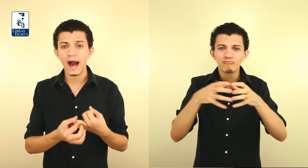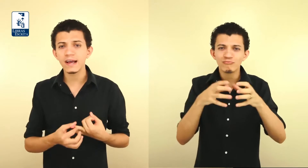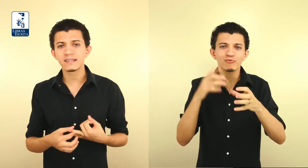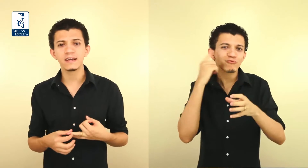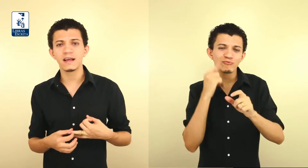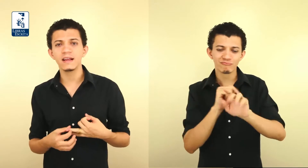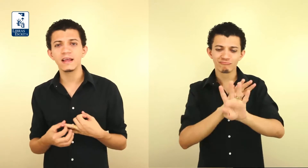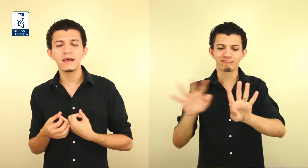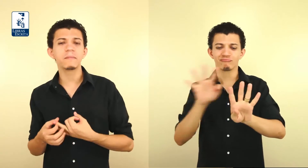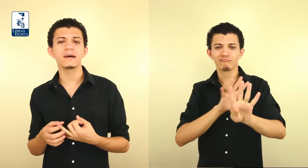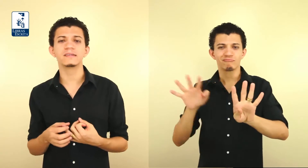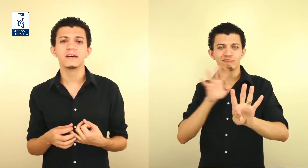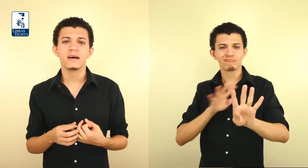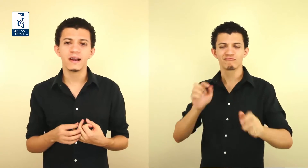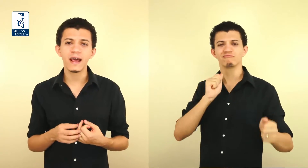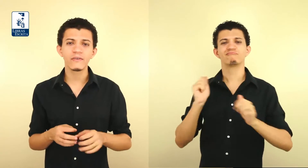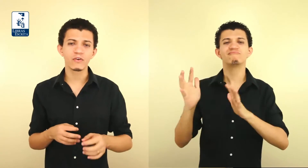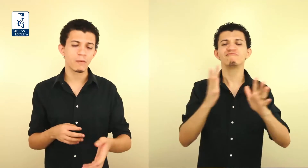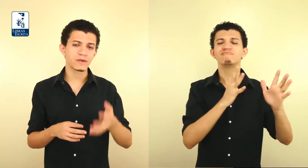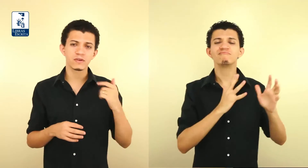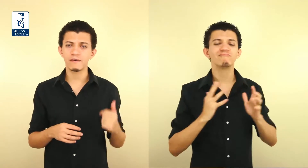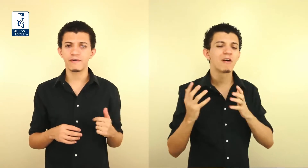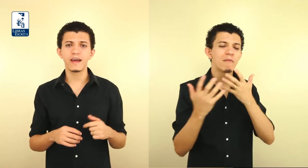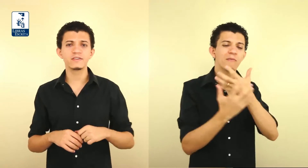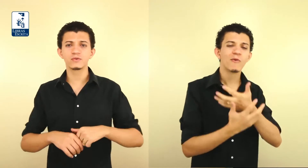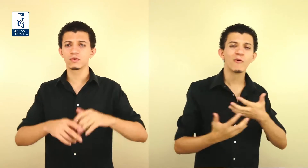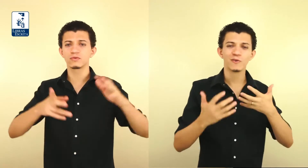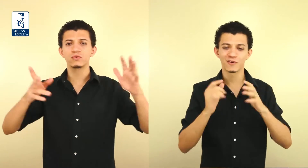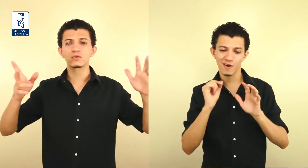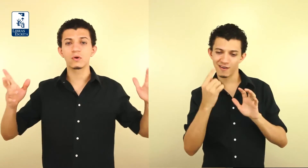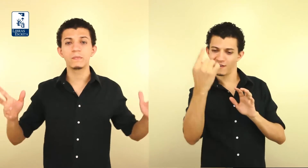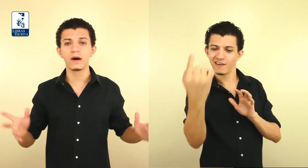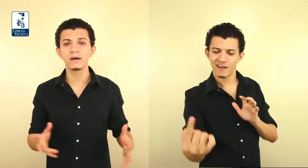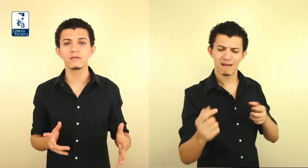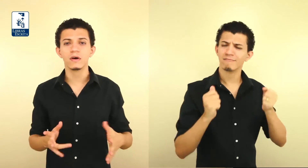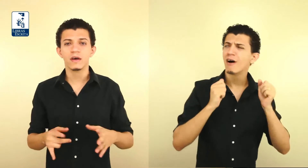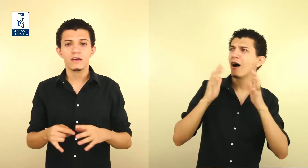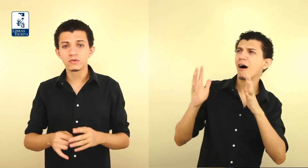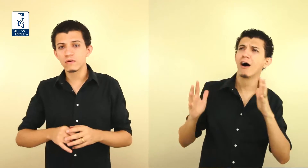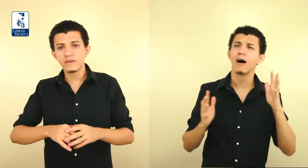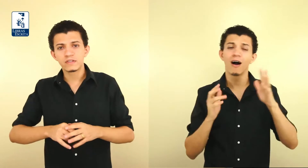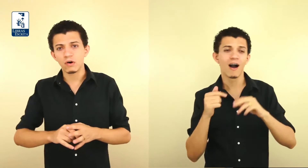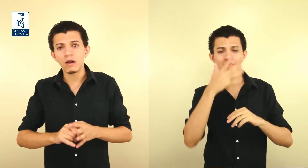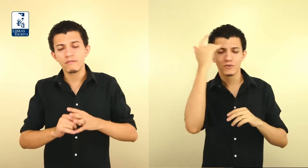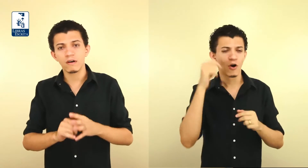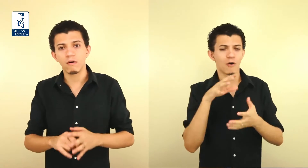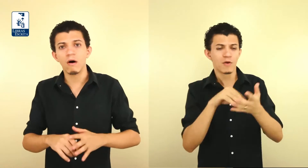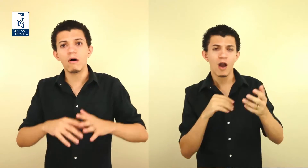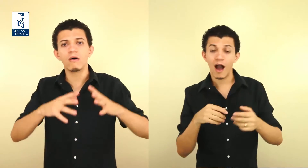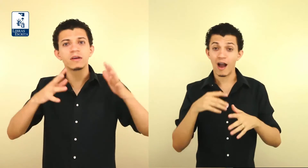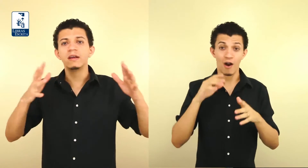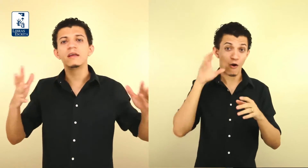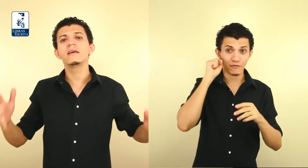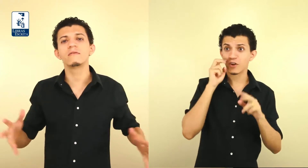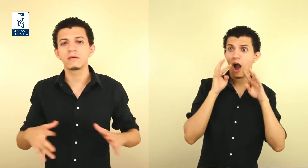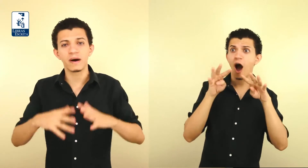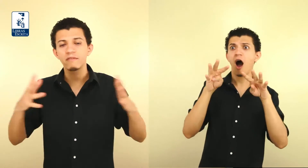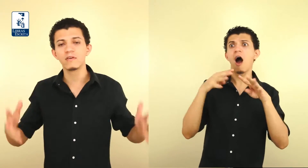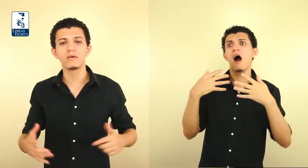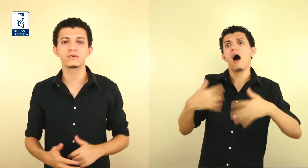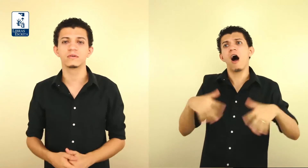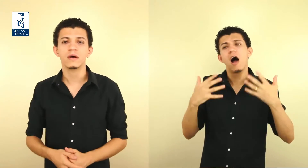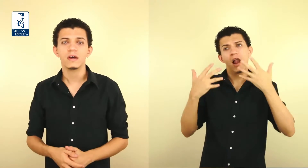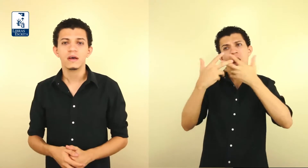de corais em Libras, né, em que fica uma pessoa na frente, os outros surdos copiando, e os ouvintes olham e falam: oh, que lindo,